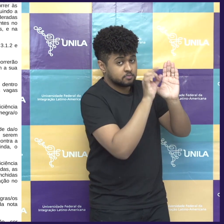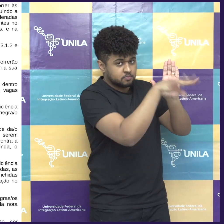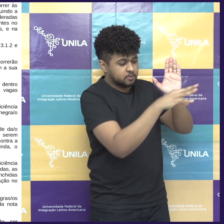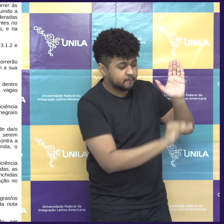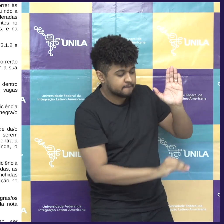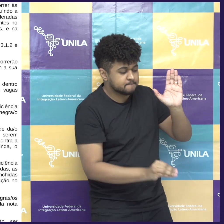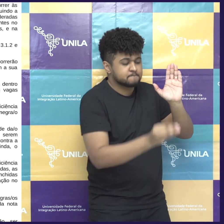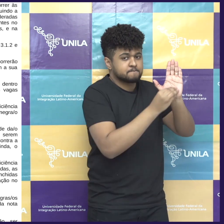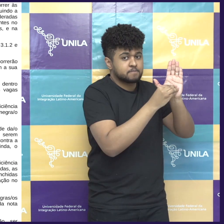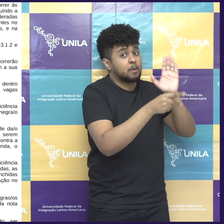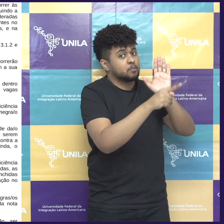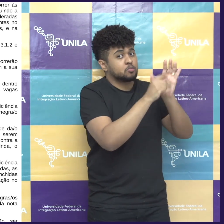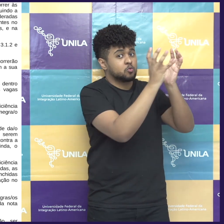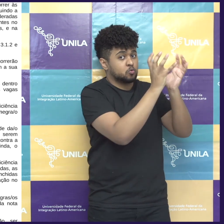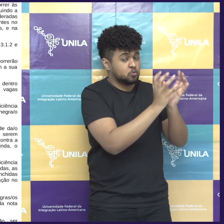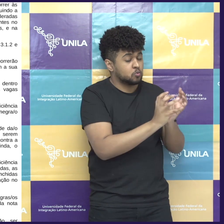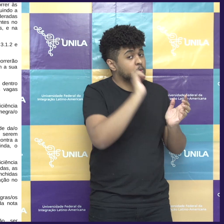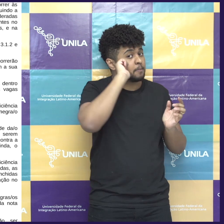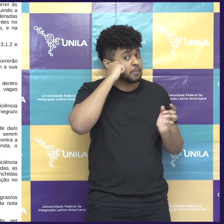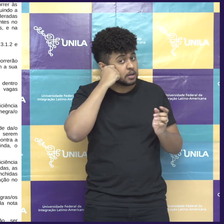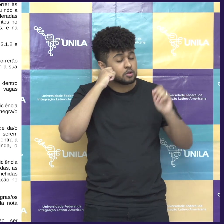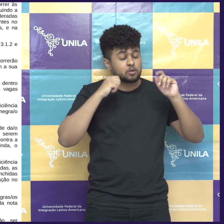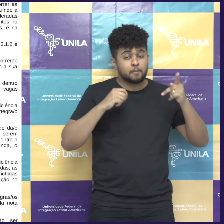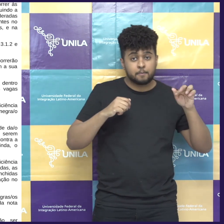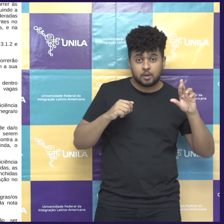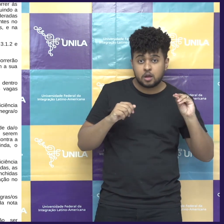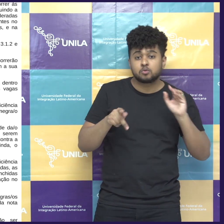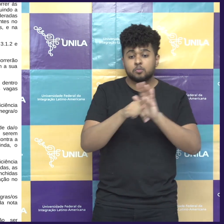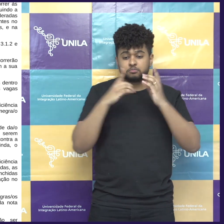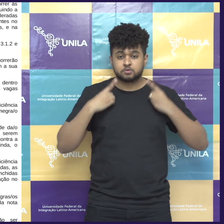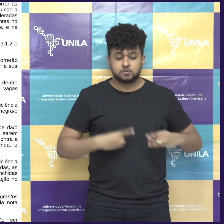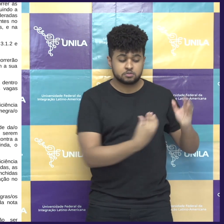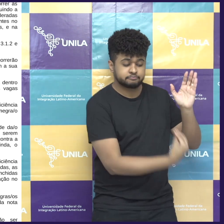negro, parda, pardo e com deficiência subsequente.